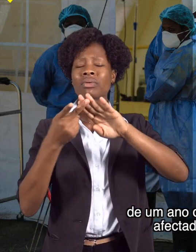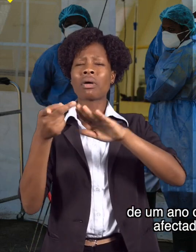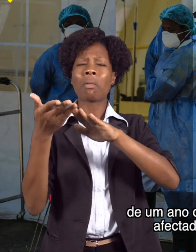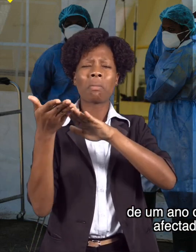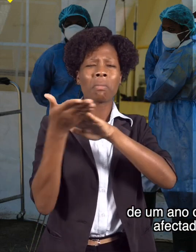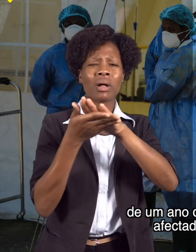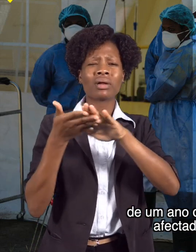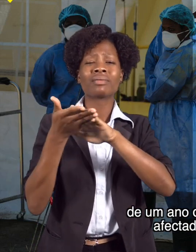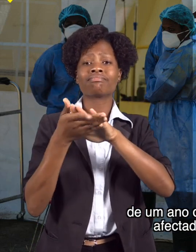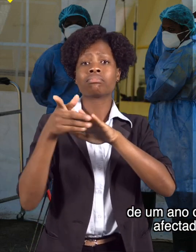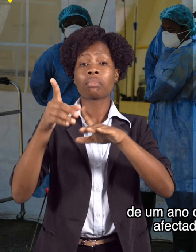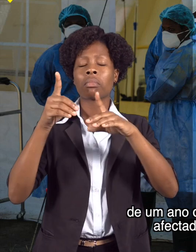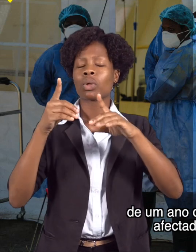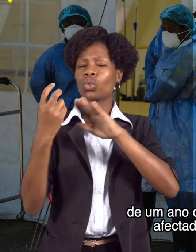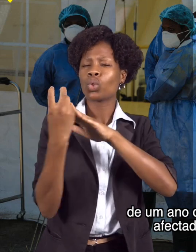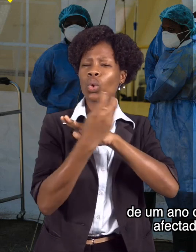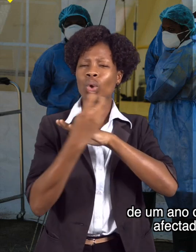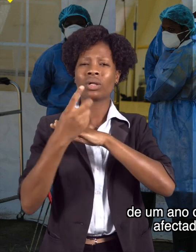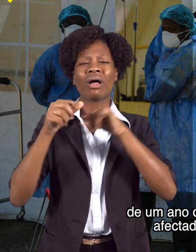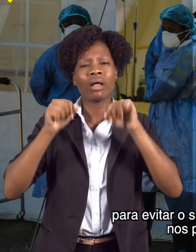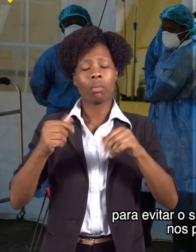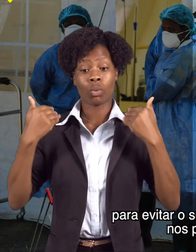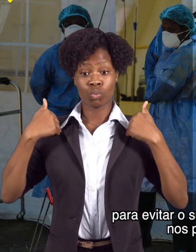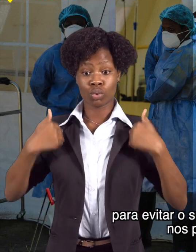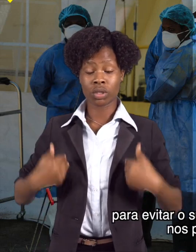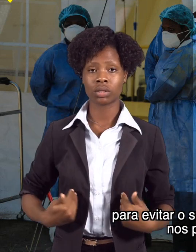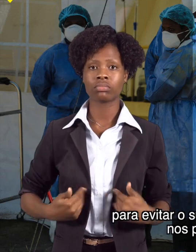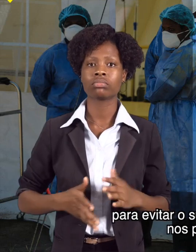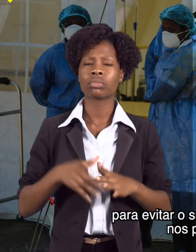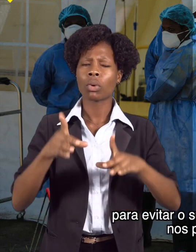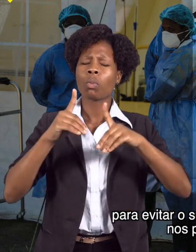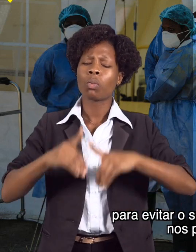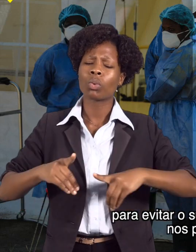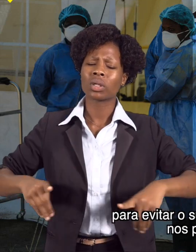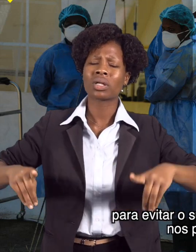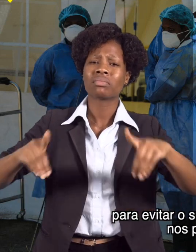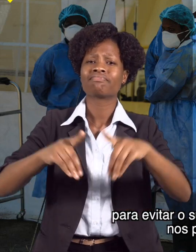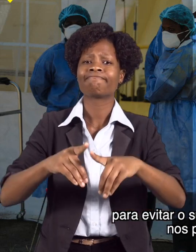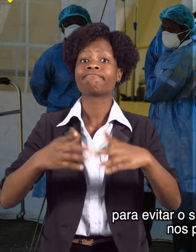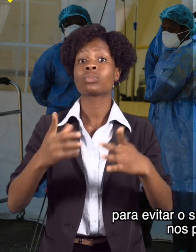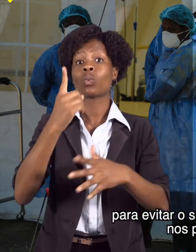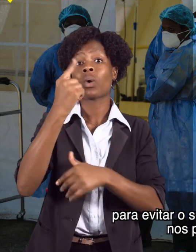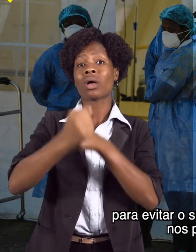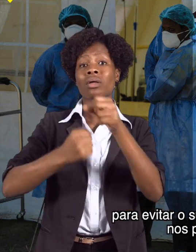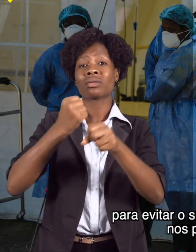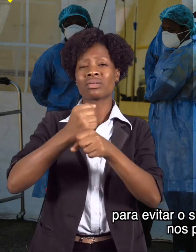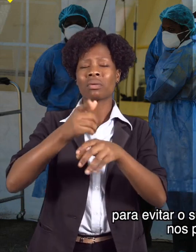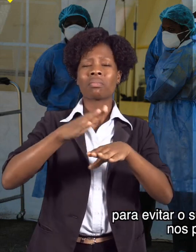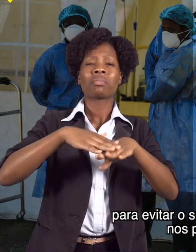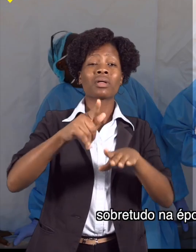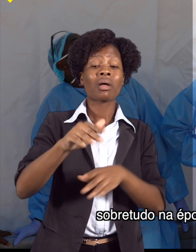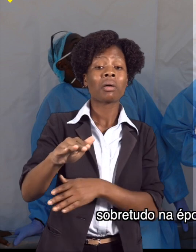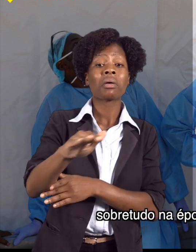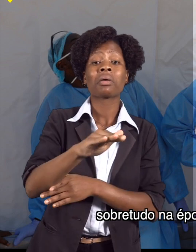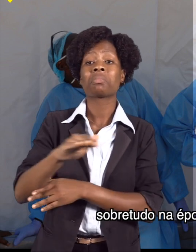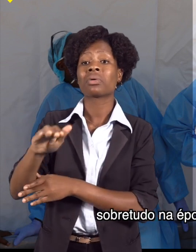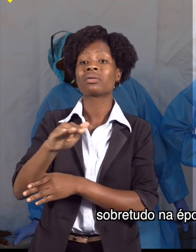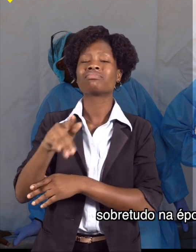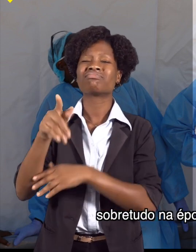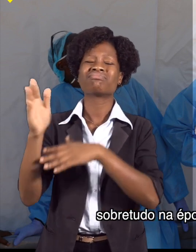idade nas zonas afetadas pelo ciclone Idai para evitar o surgimento de novos surtos nos próximos tempos,